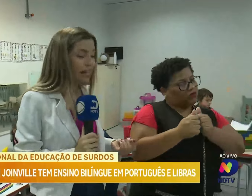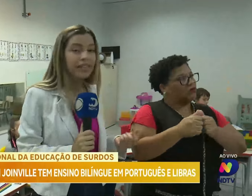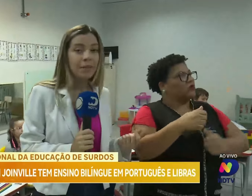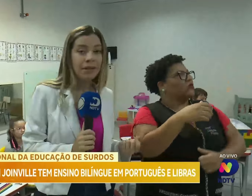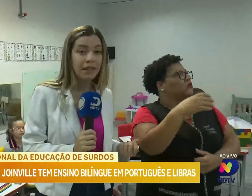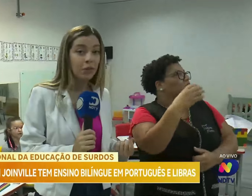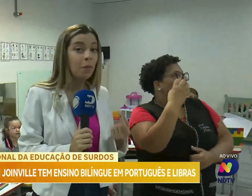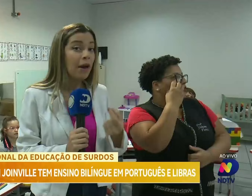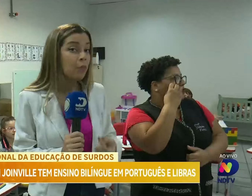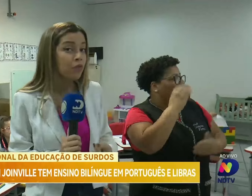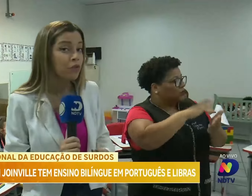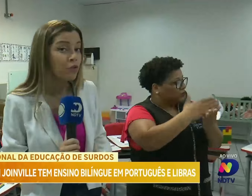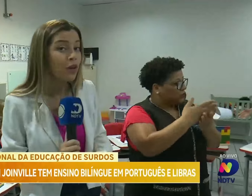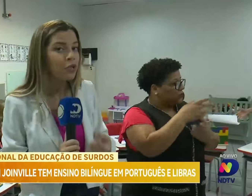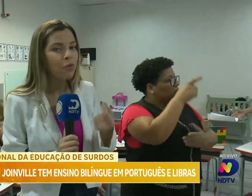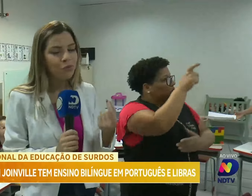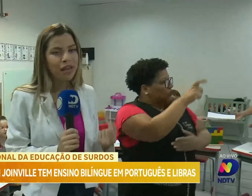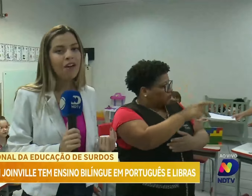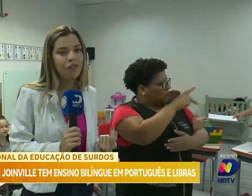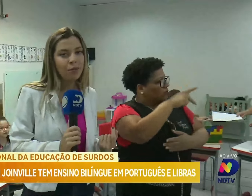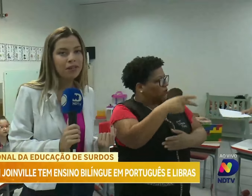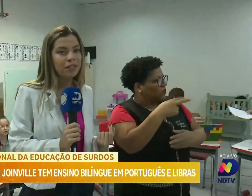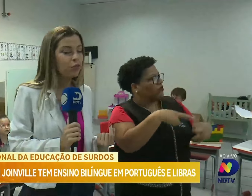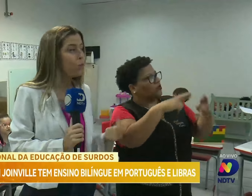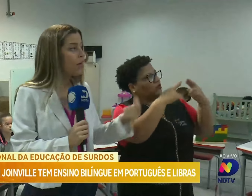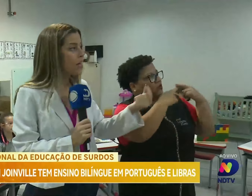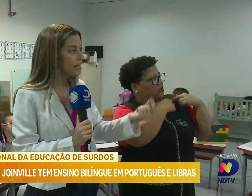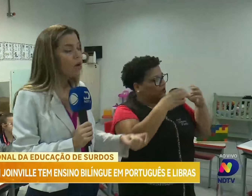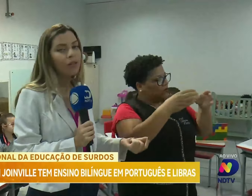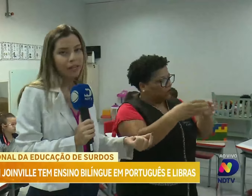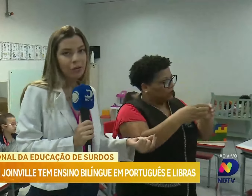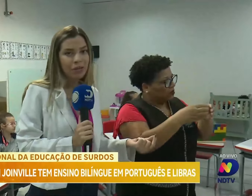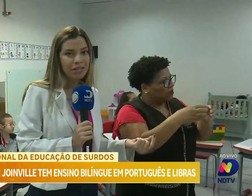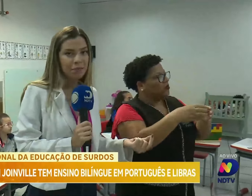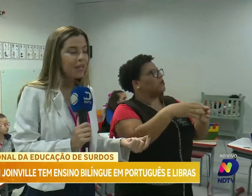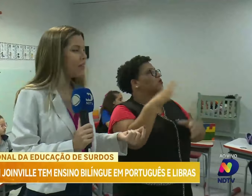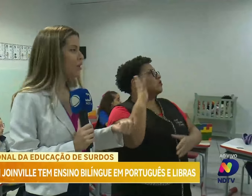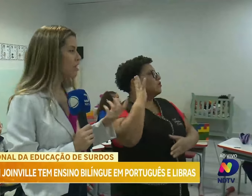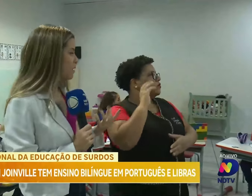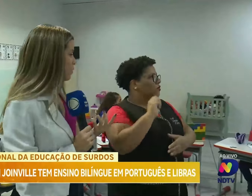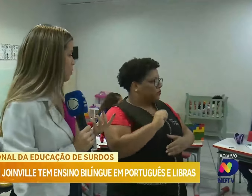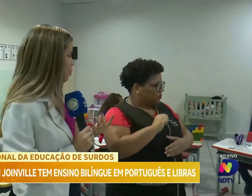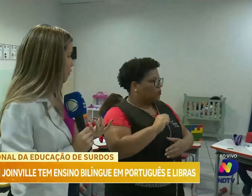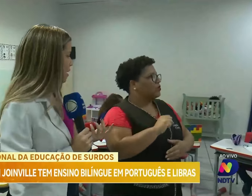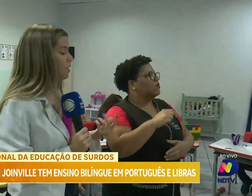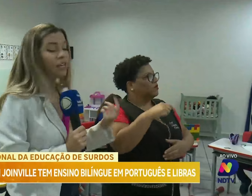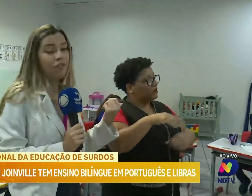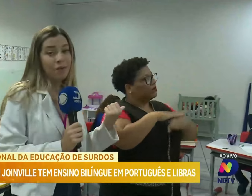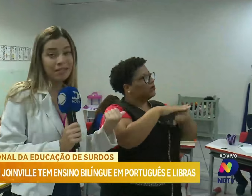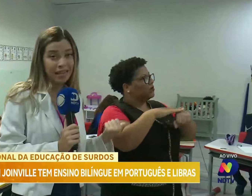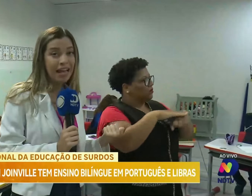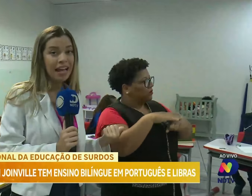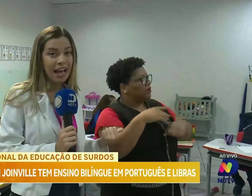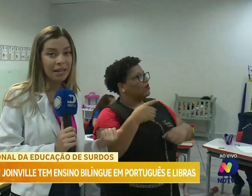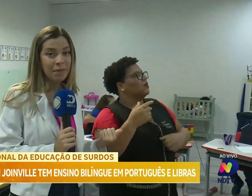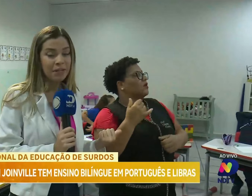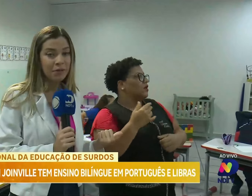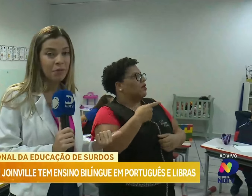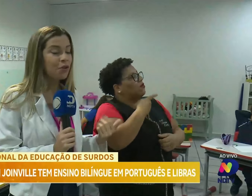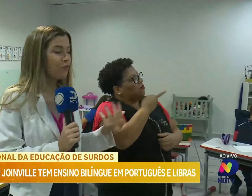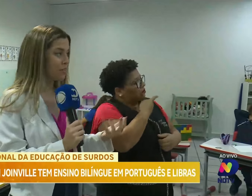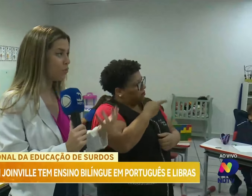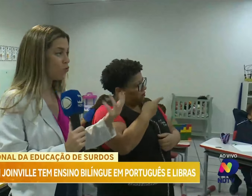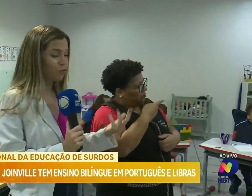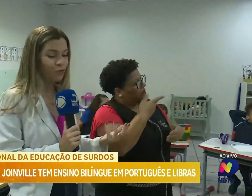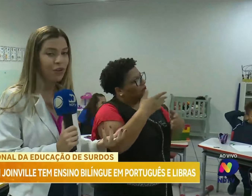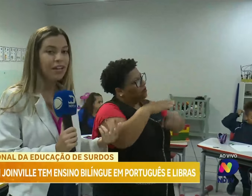Simone, que está interpretando para o professor responsável, aqui para essa turma, que é o André Luiz. Então, essa vai ser a nossa conversa. Eu vou passar aqui